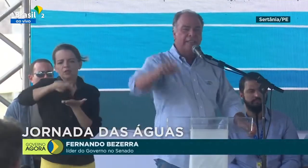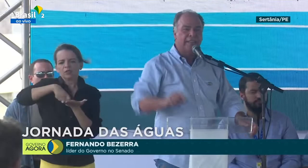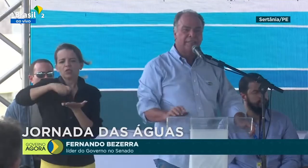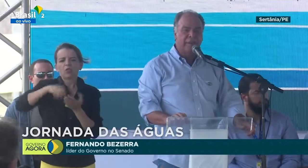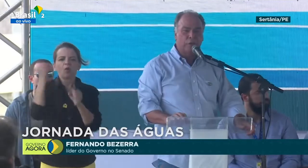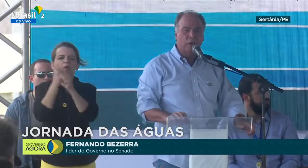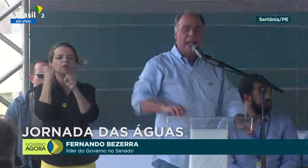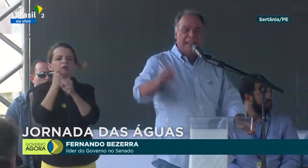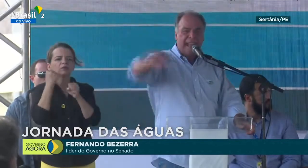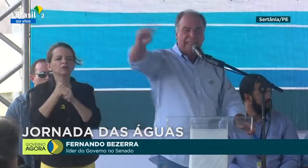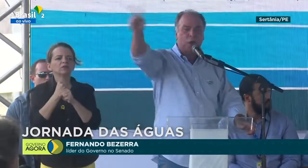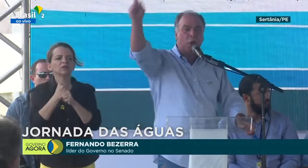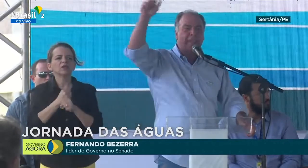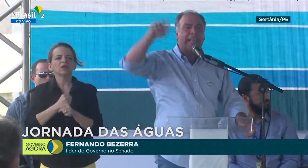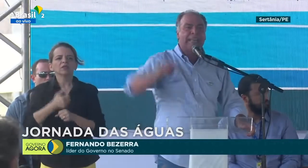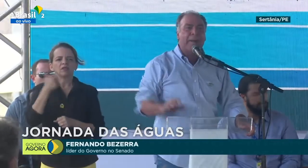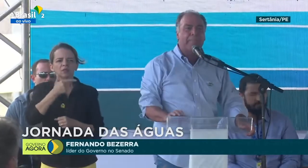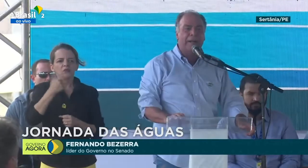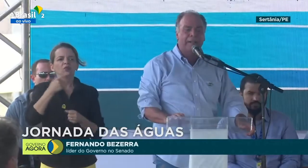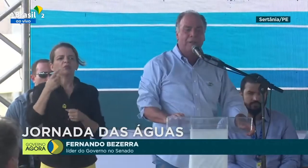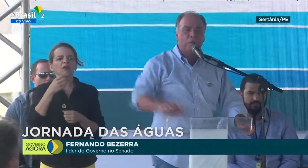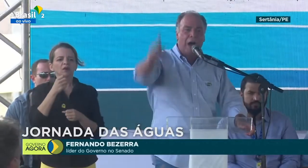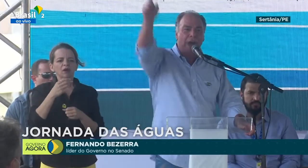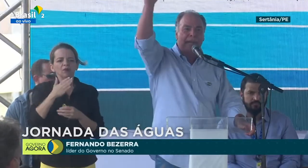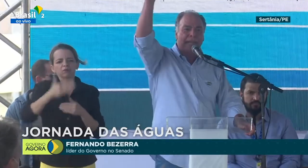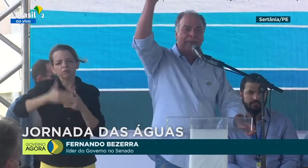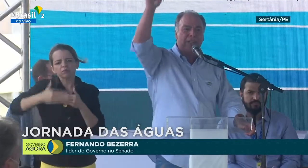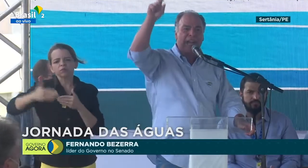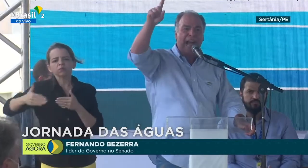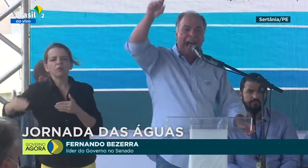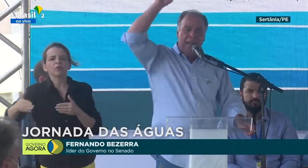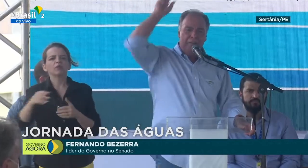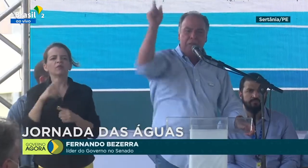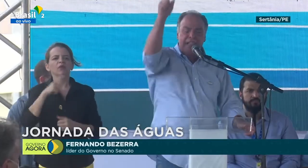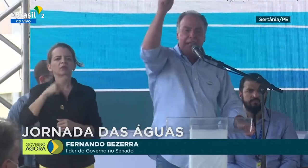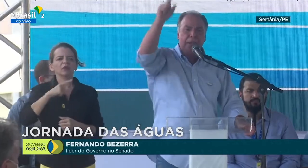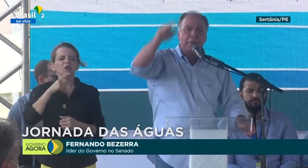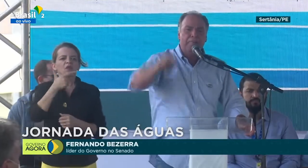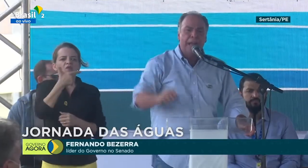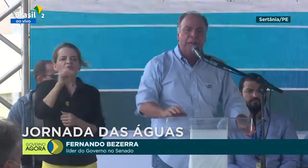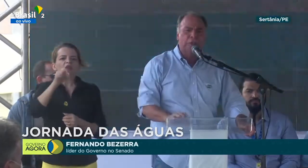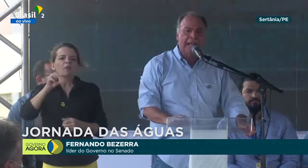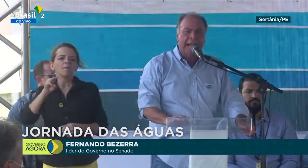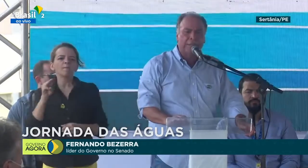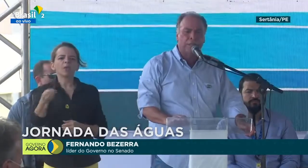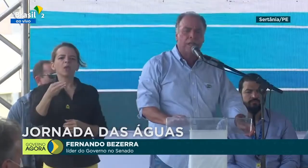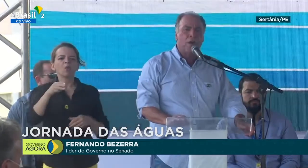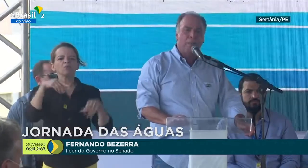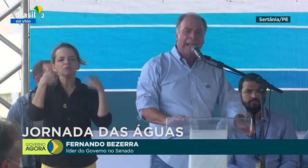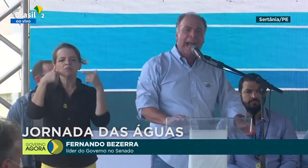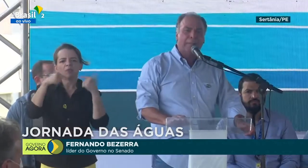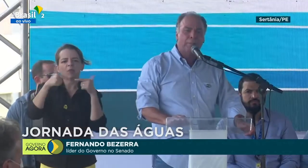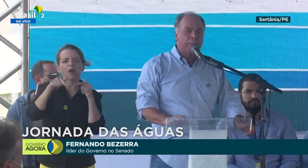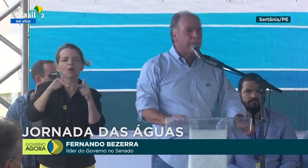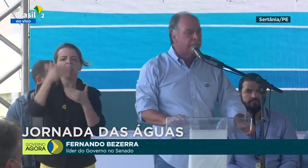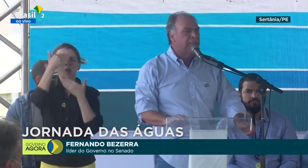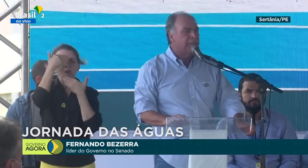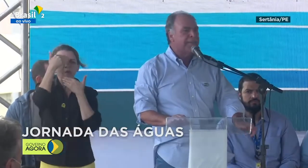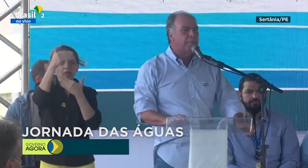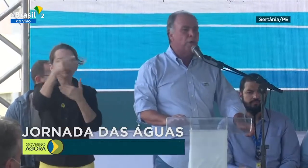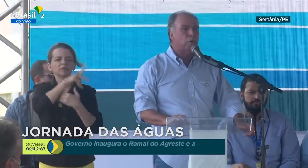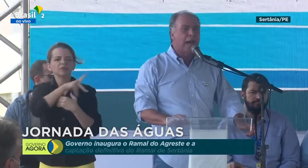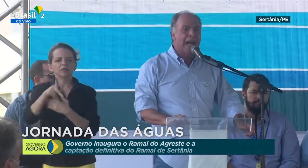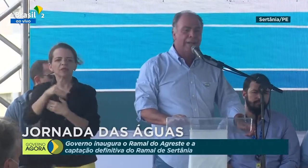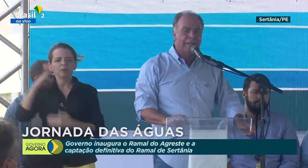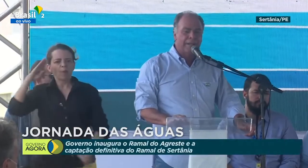ordem de serviço da segunda etapa, uma obra que vai gerar 20 mil empregos diretos. Obrigado,